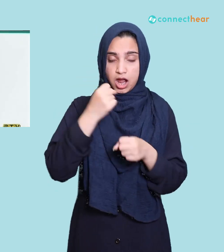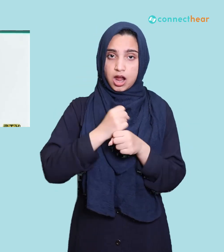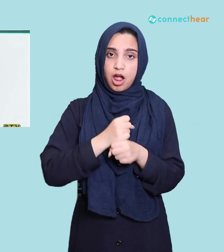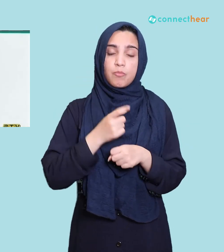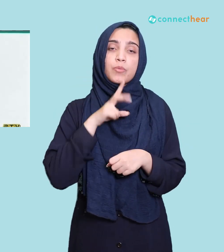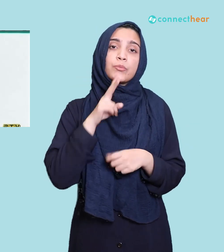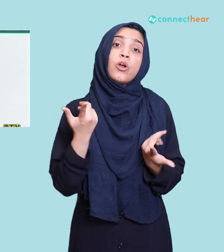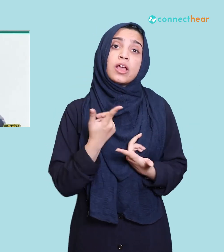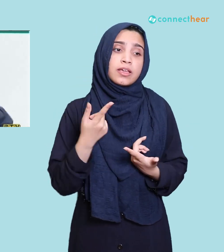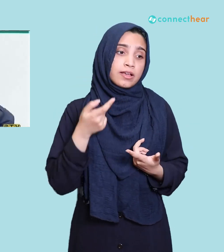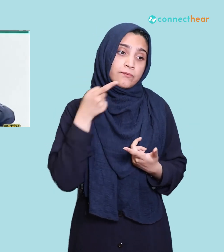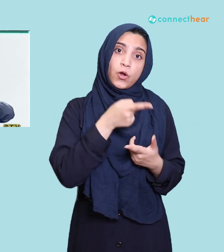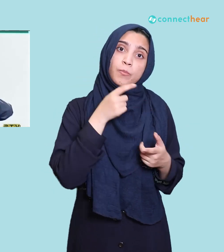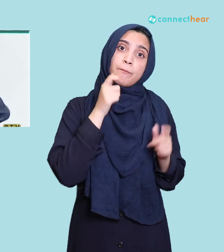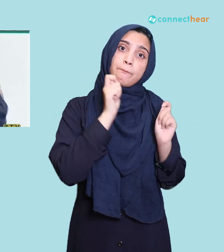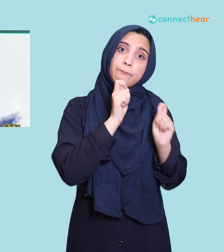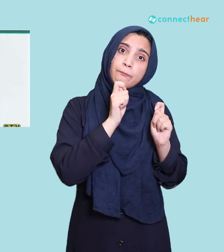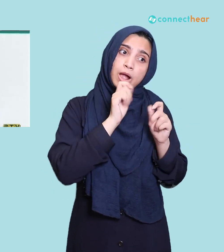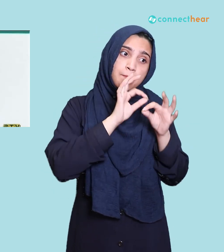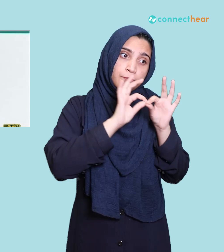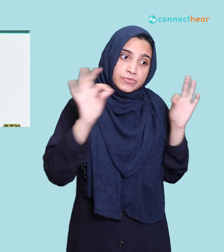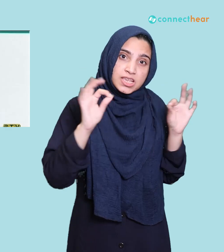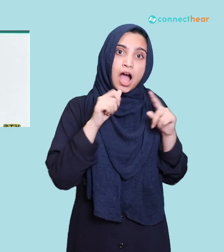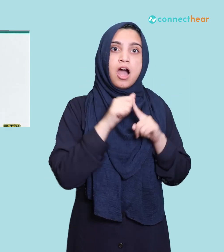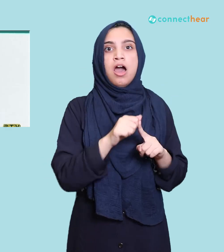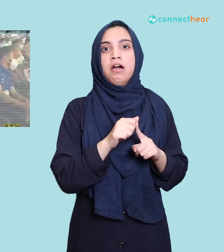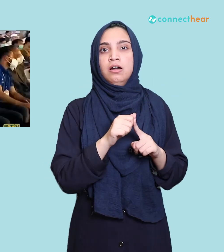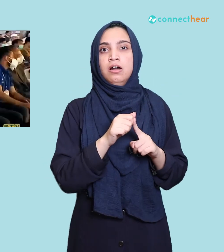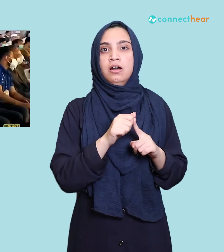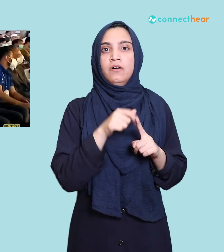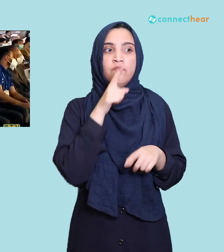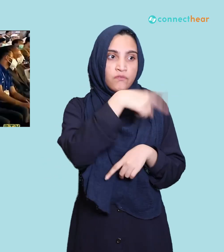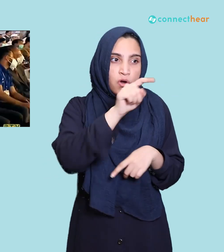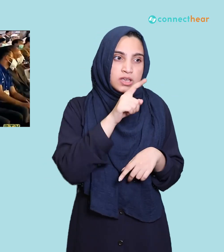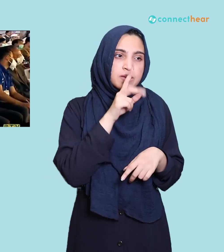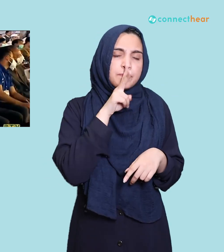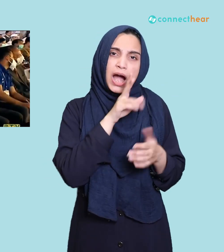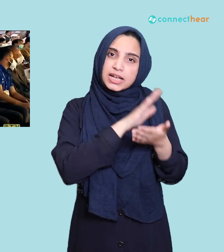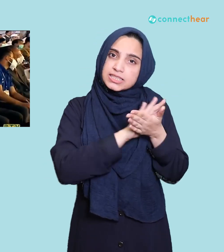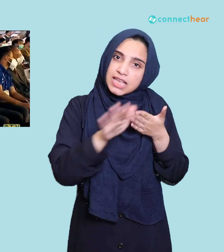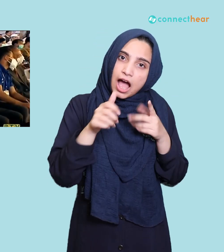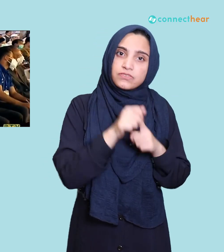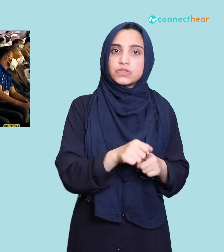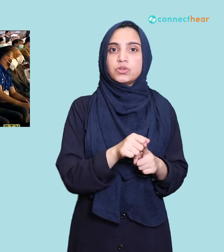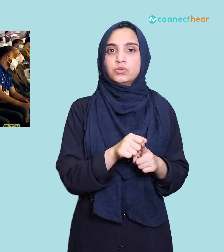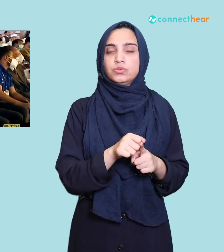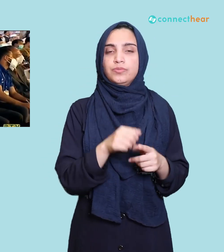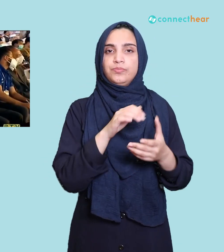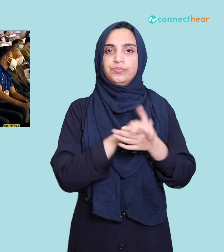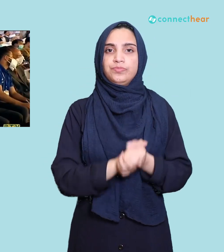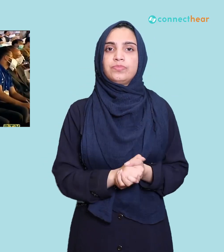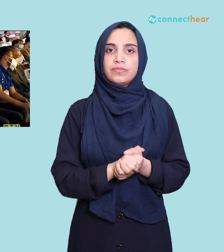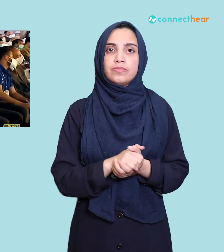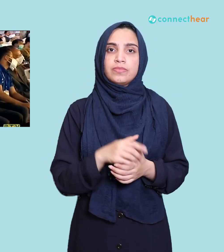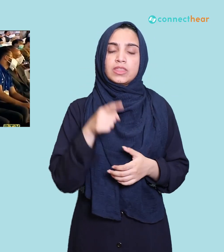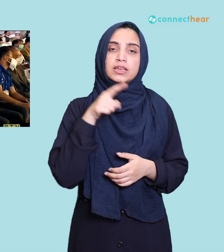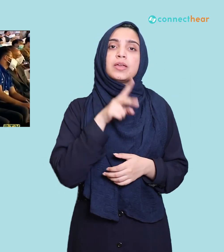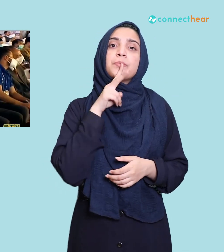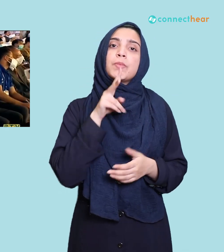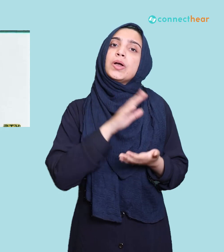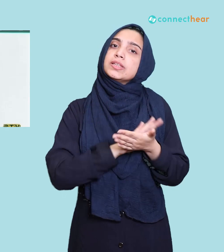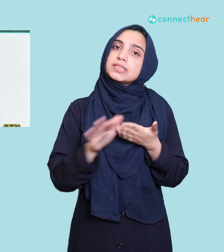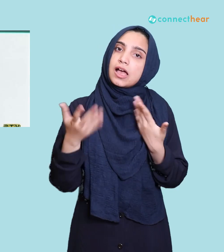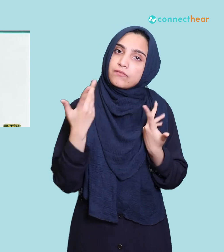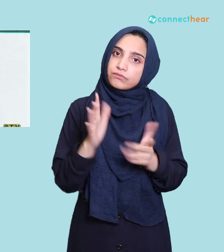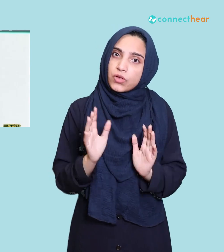پیسے ملنے سے جو پیسہ گیا کسانوں کے پاس، انہوں نے اپنی زمینوں پہ لگایا۔ اس باری ریکارڈ پیداوار چاول